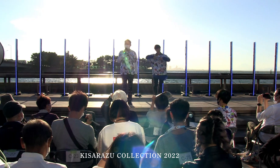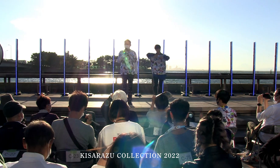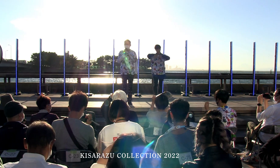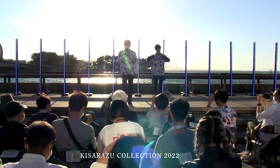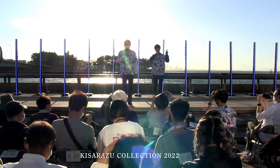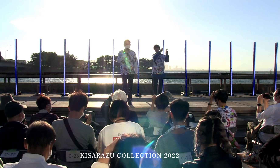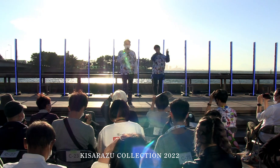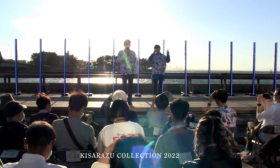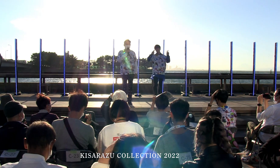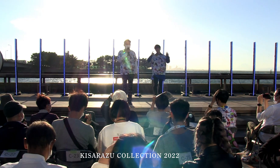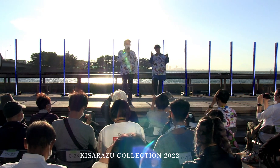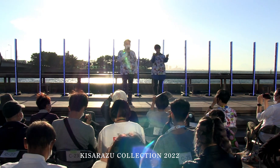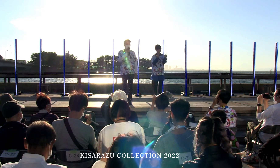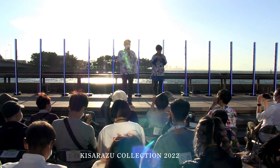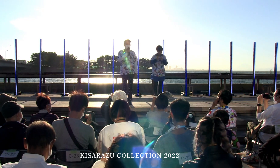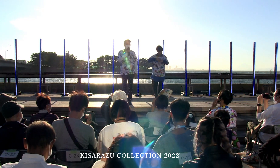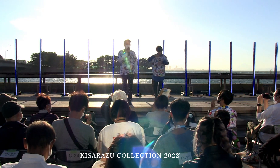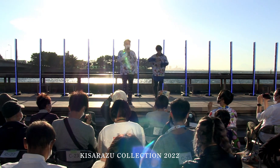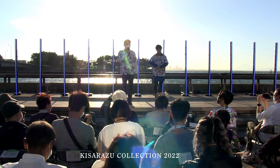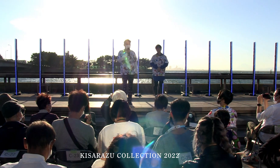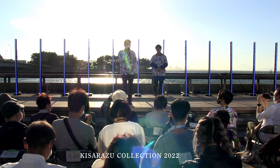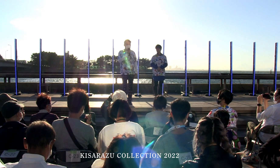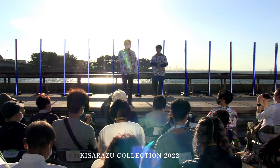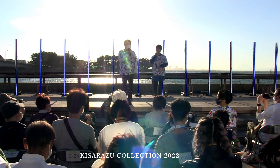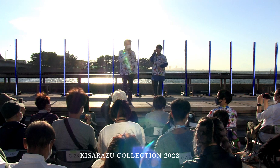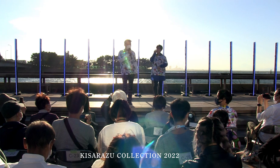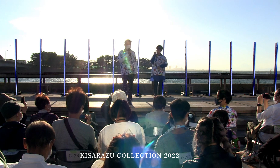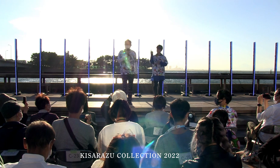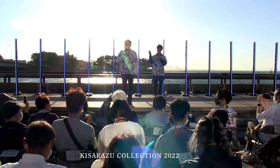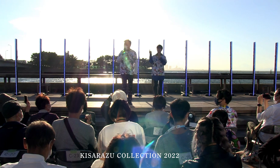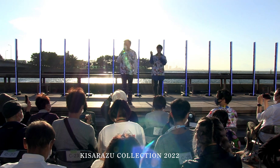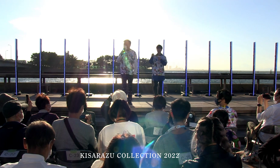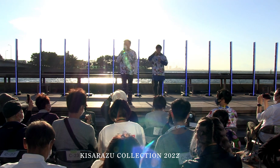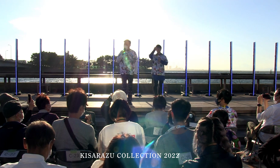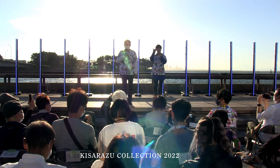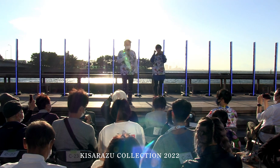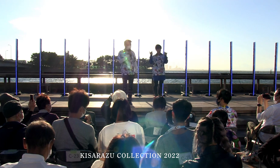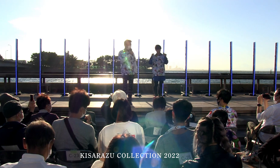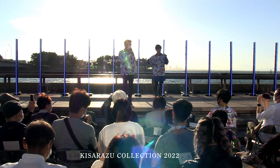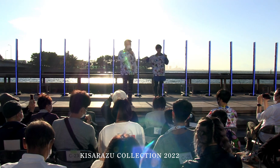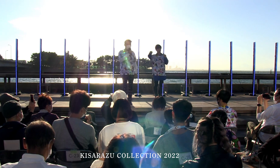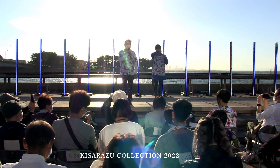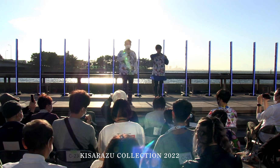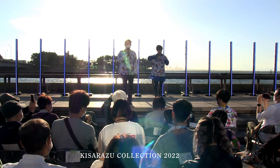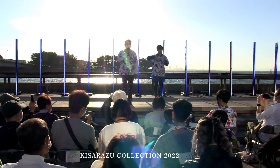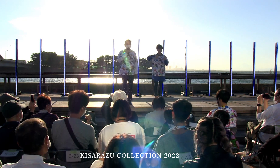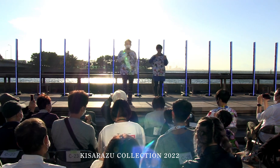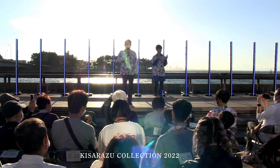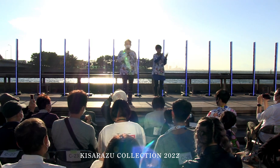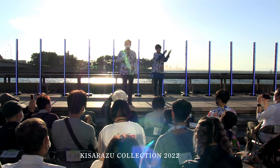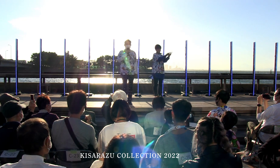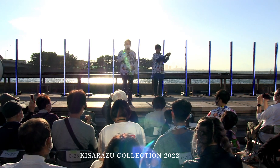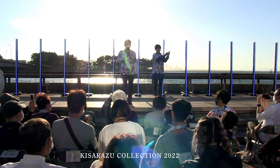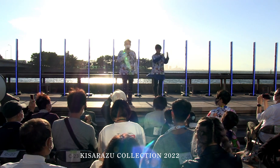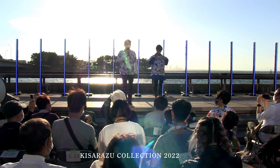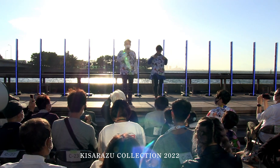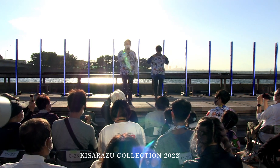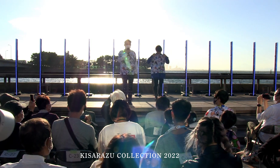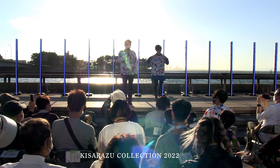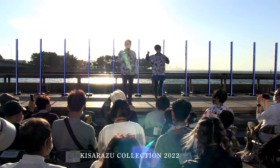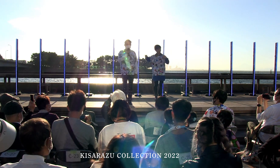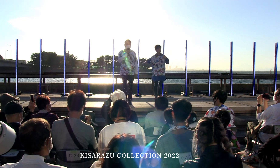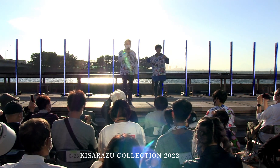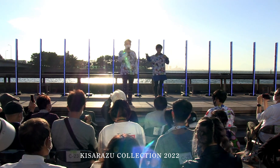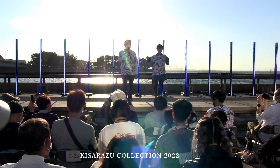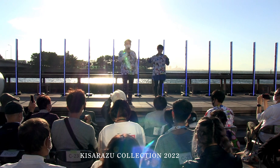おいでいただきました。私も若い方々と混じって、まあ、こういう格好を